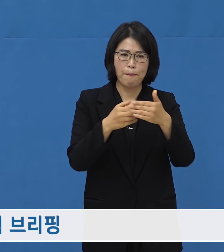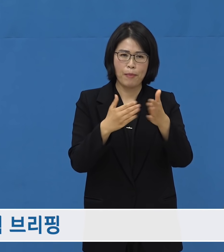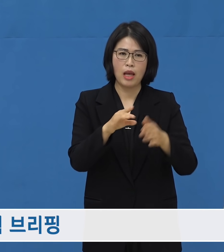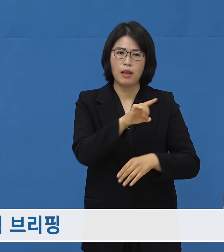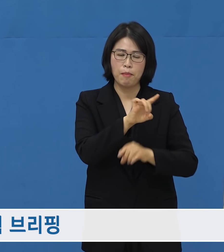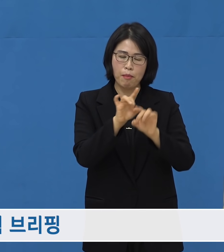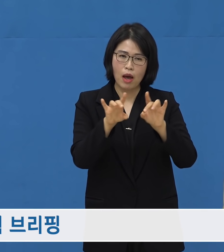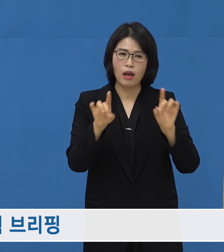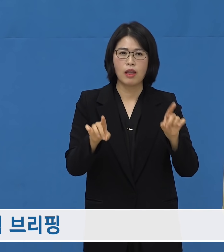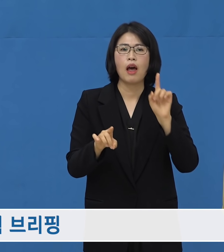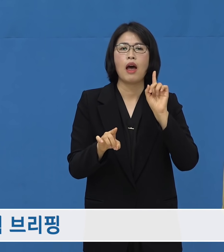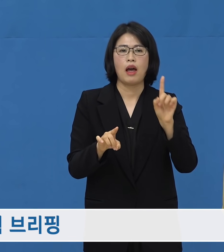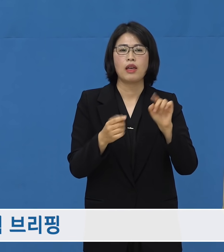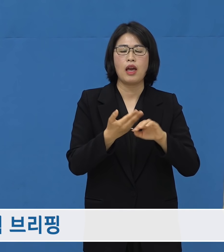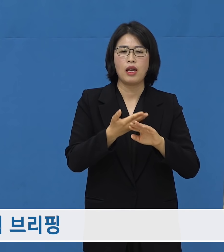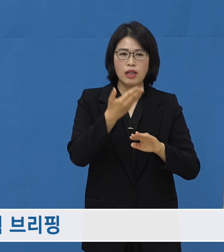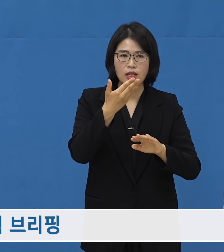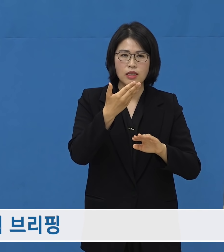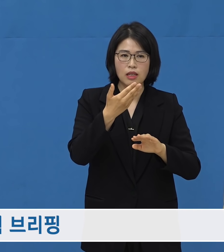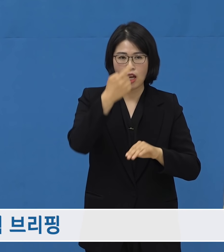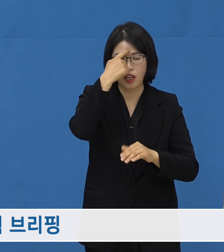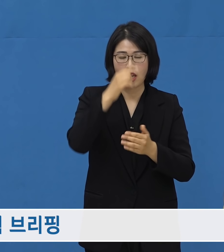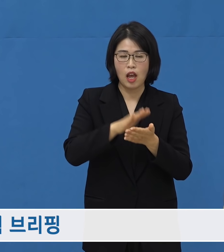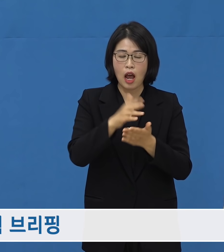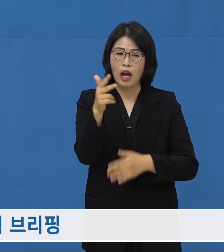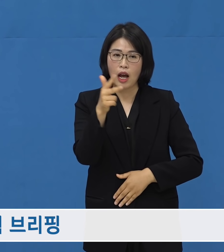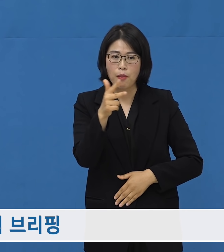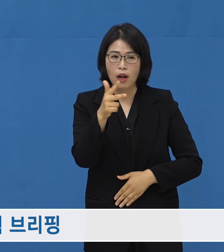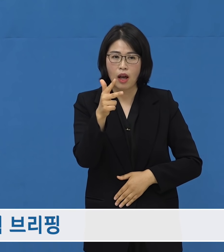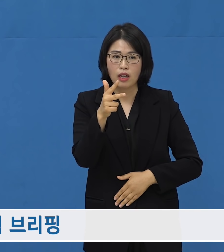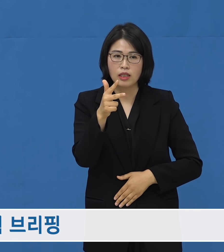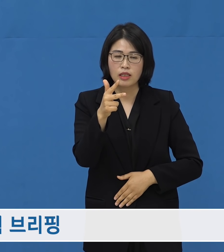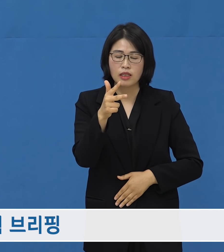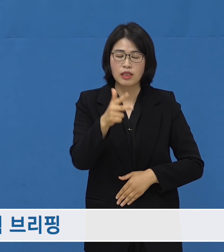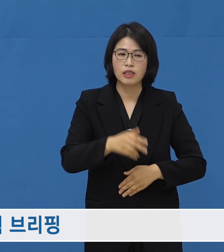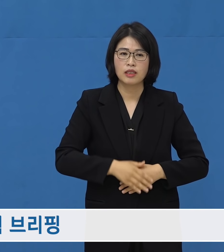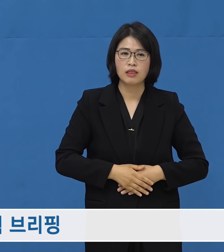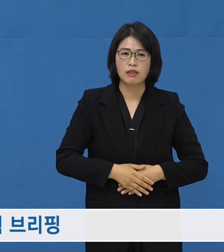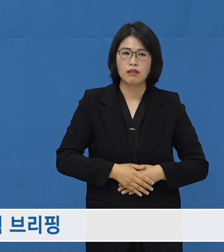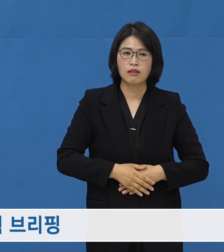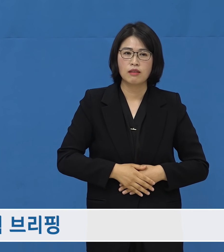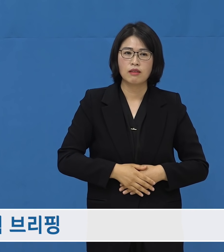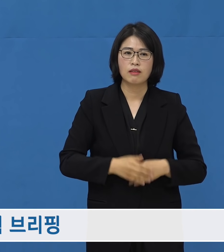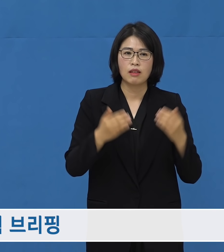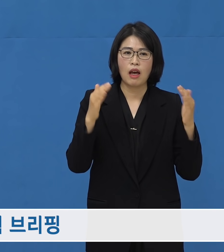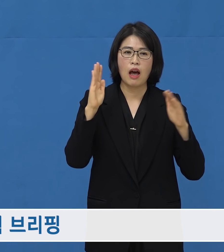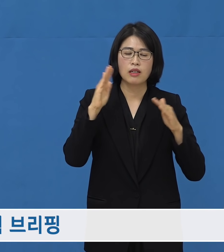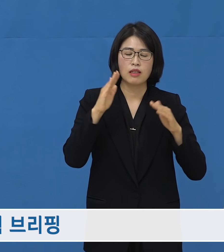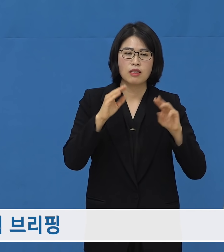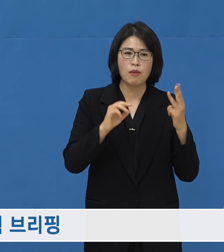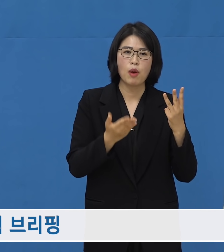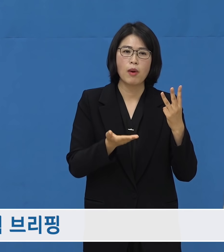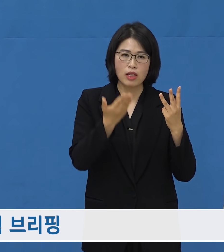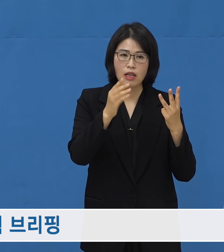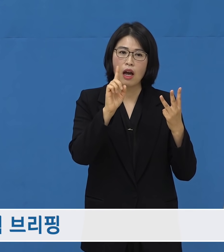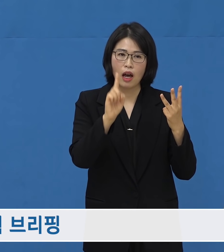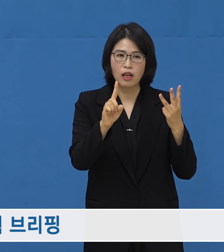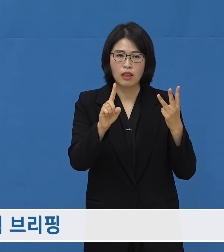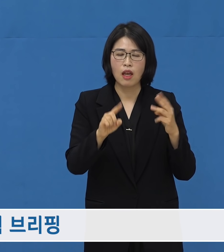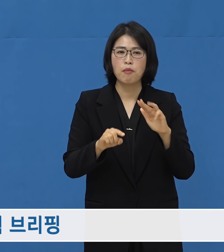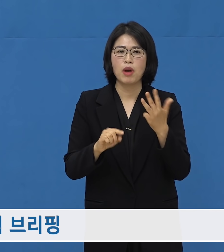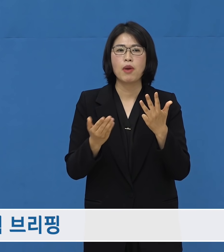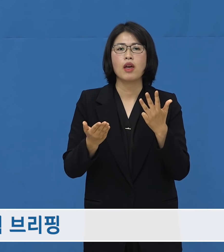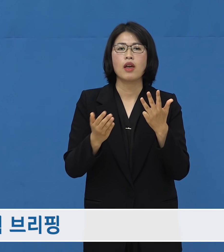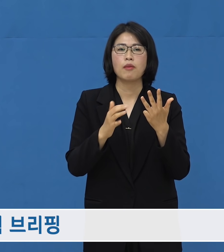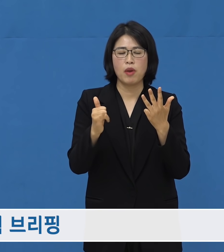1개 이상, 열화상 카메라는 학생 300명 이상 학교에 1대, 800명 이상 두